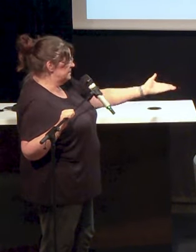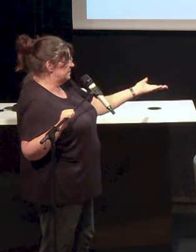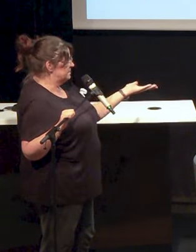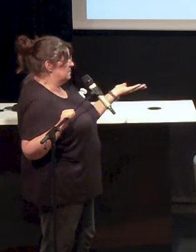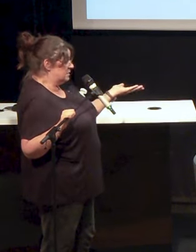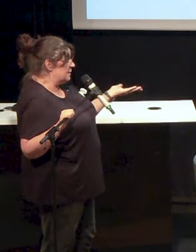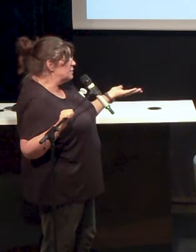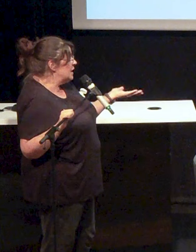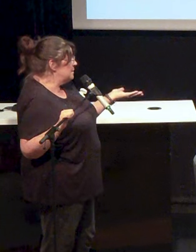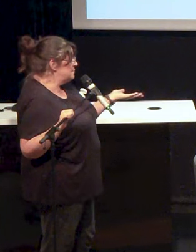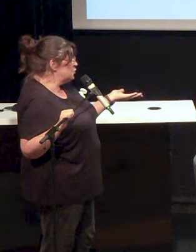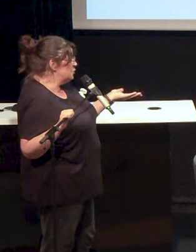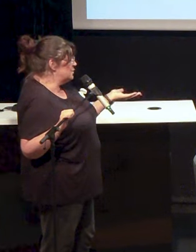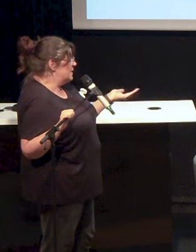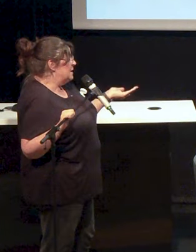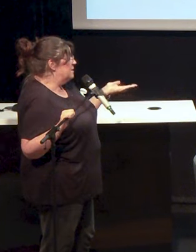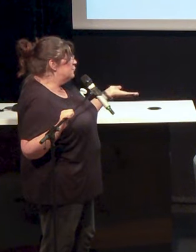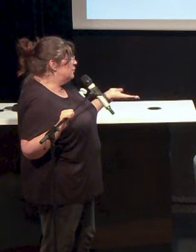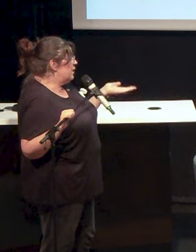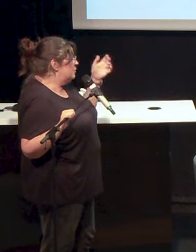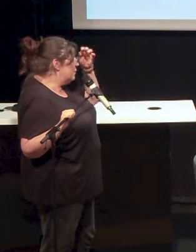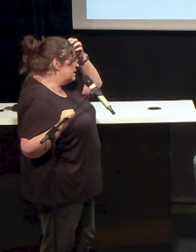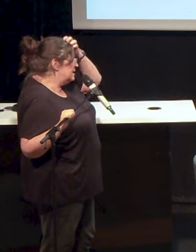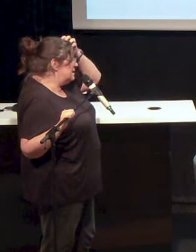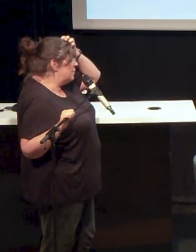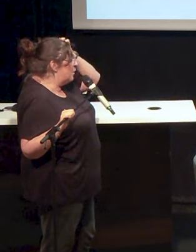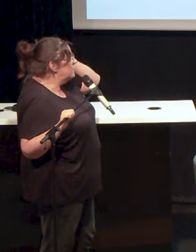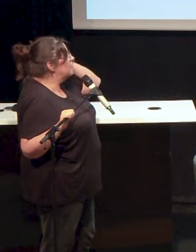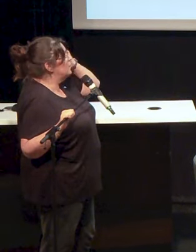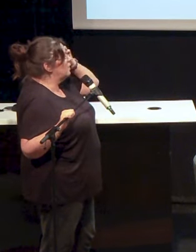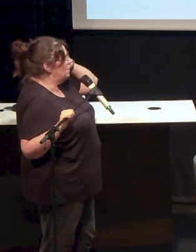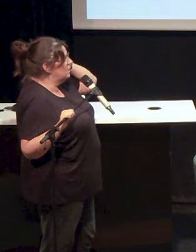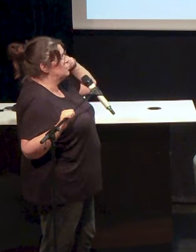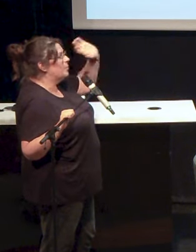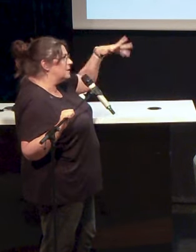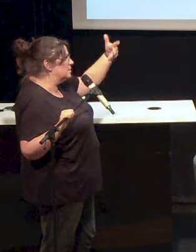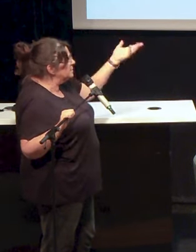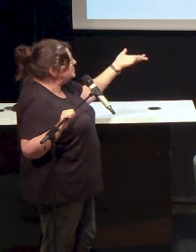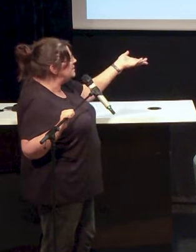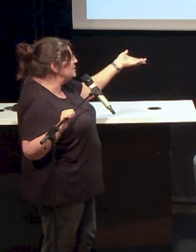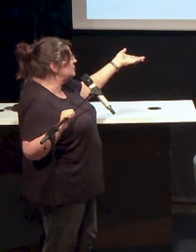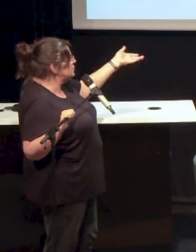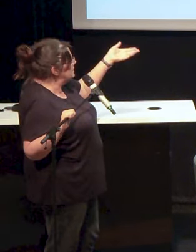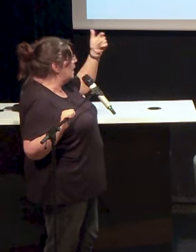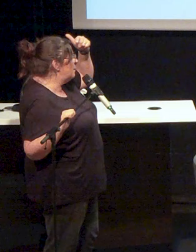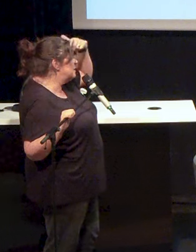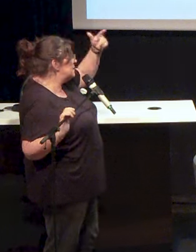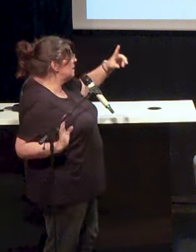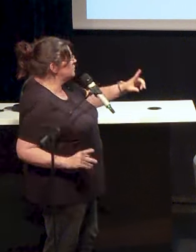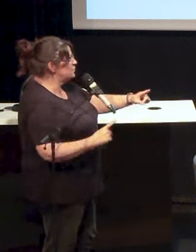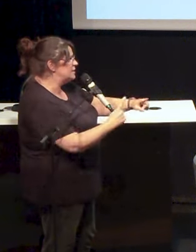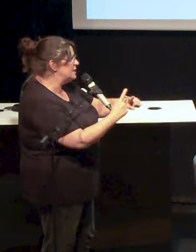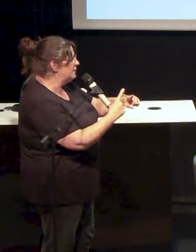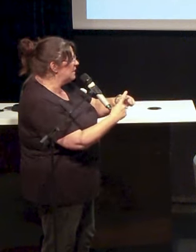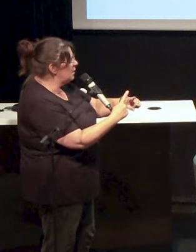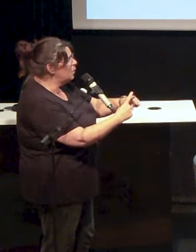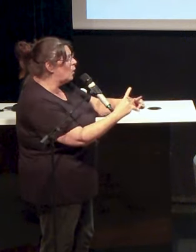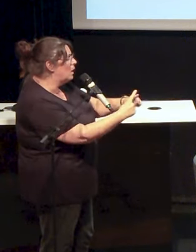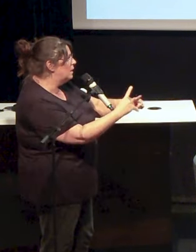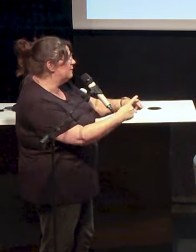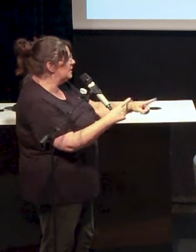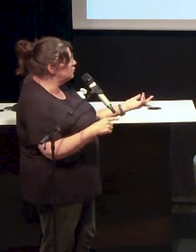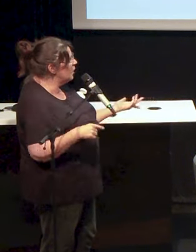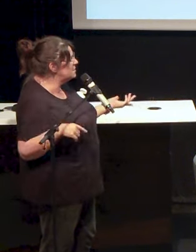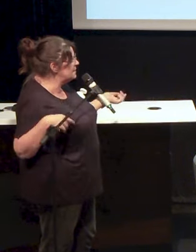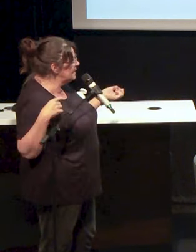multiplier. Ça veut dire la même chose, mais vous pouvez avoir des profs, donc par exemple des petits qui vont se dire « Ah ben ça, ce signe avec la